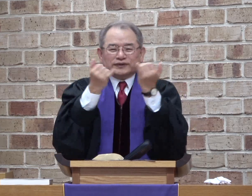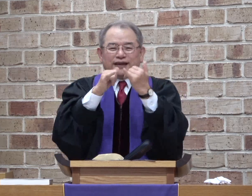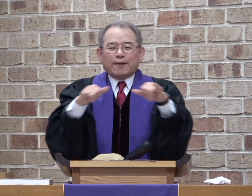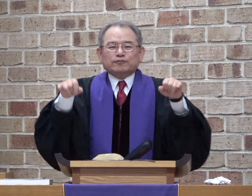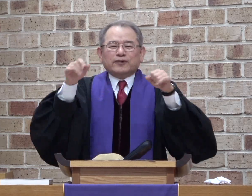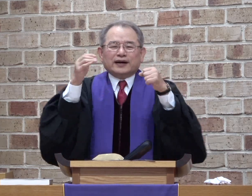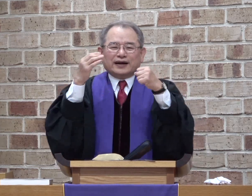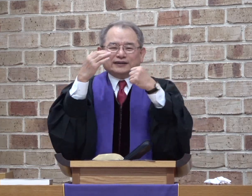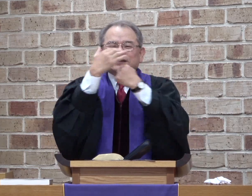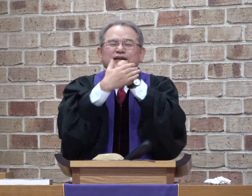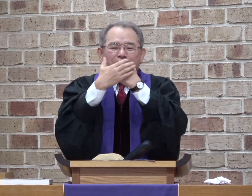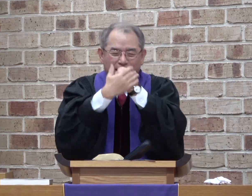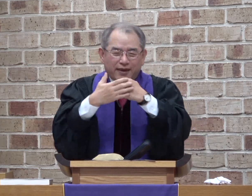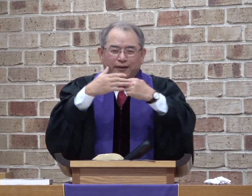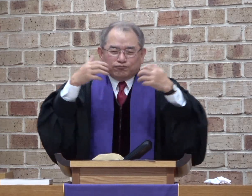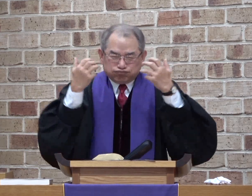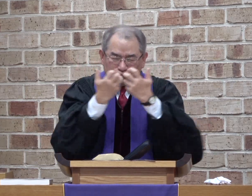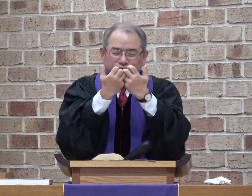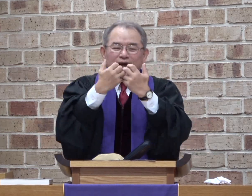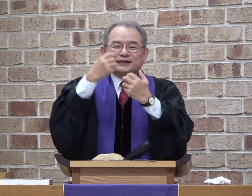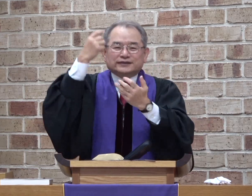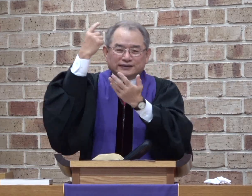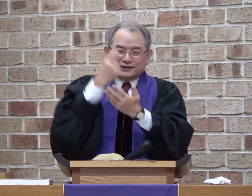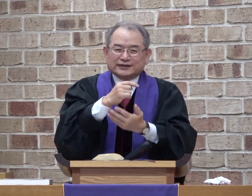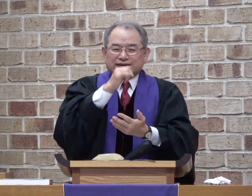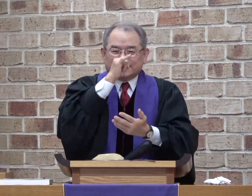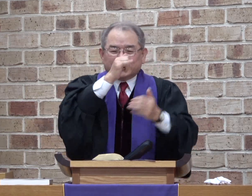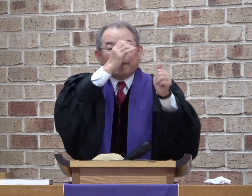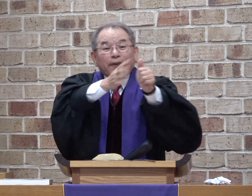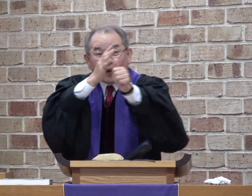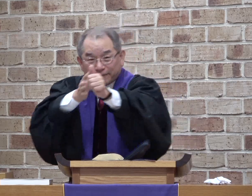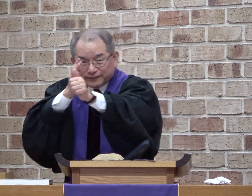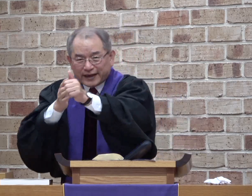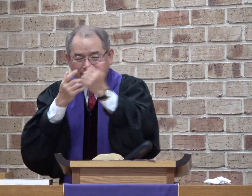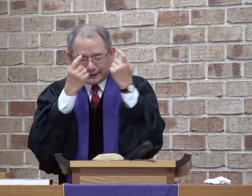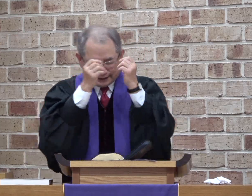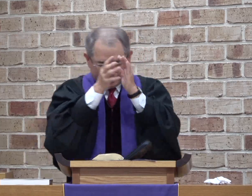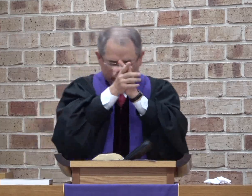모든 분들에게 그 은혜가 함께 하시길 바랍니다.